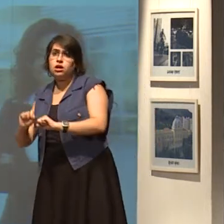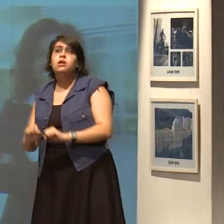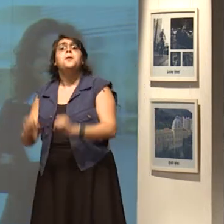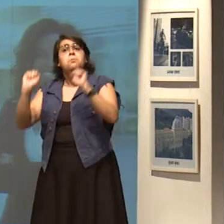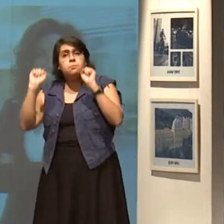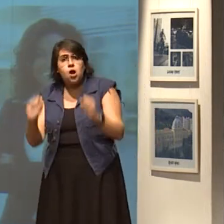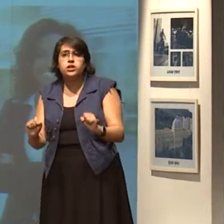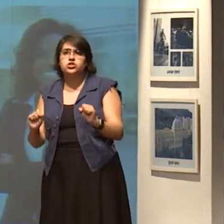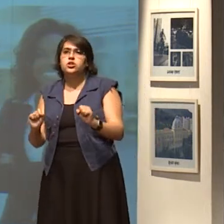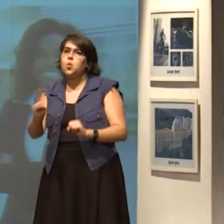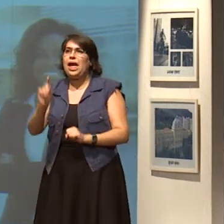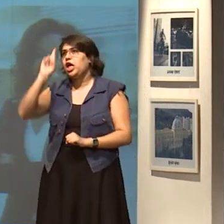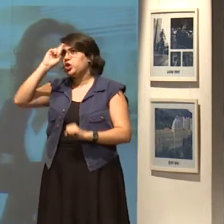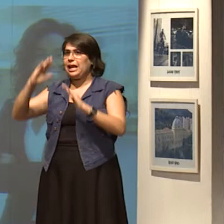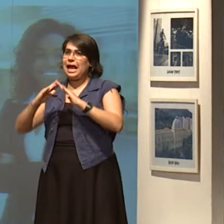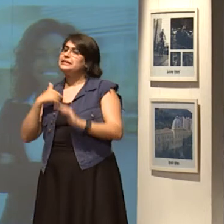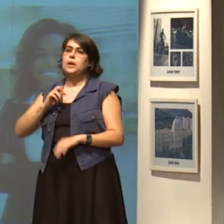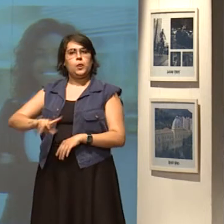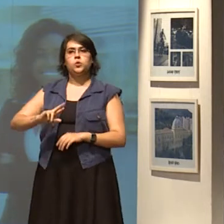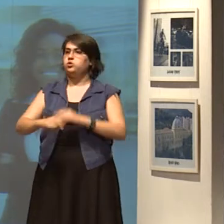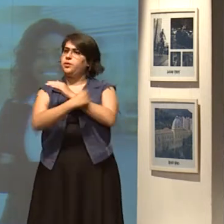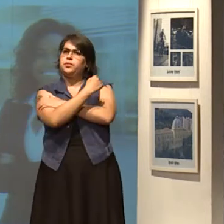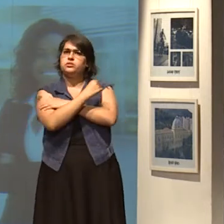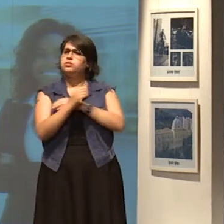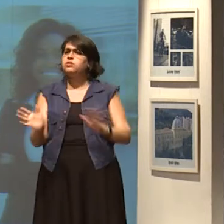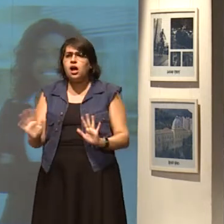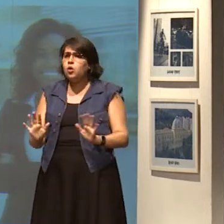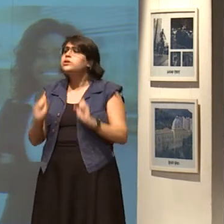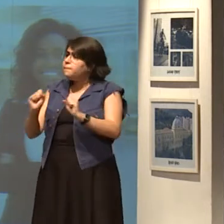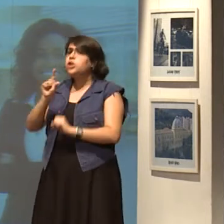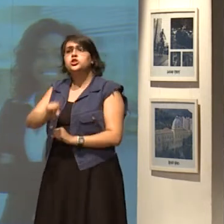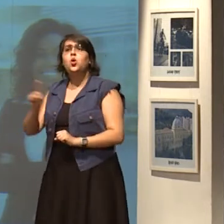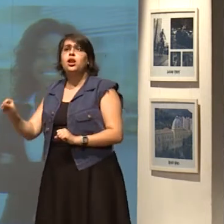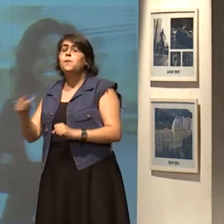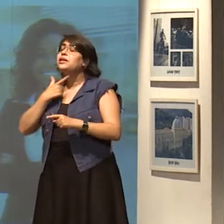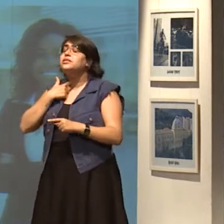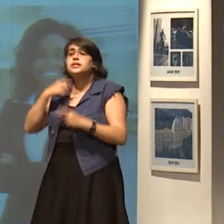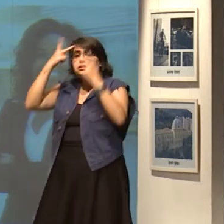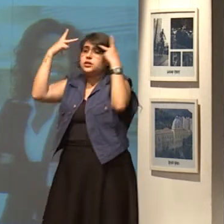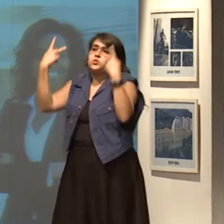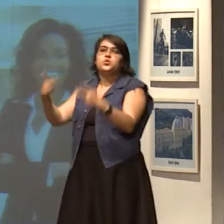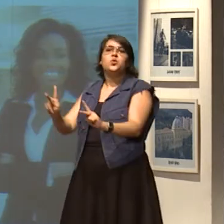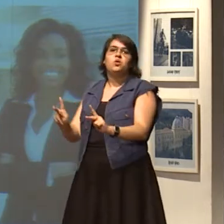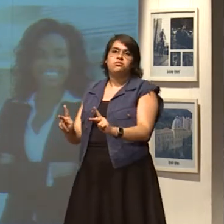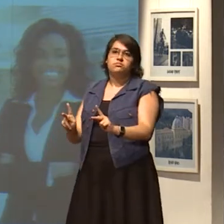casa, ser dona de casa, você também pode. Não é que, ah, eu sou dona de casa, eu não sou feminista. Não, você tem esse direito de